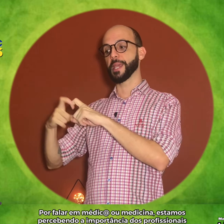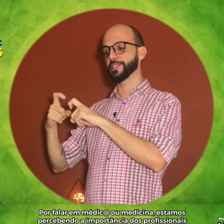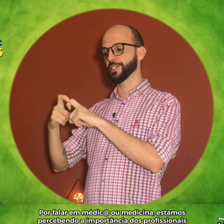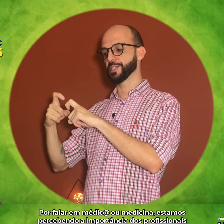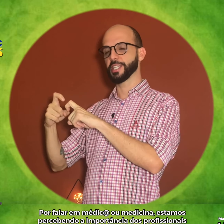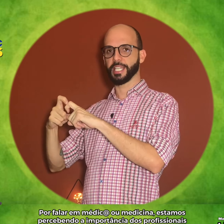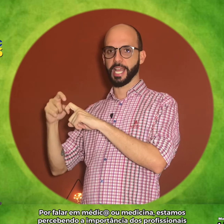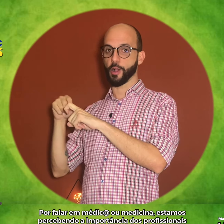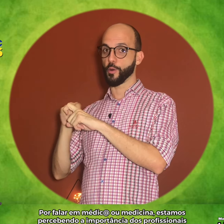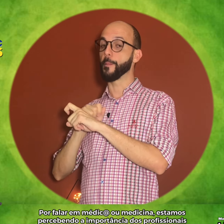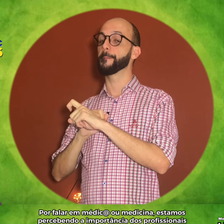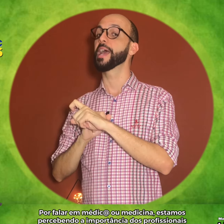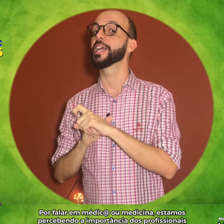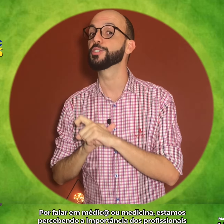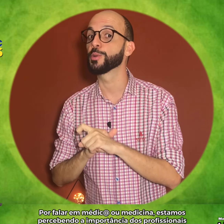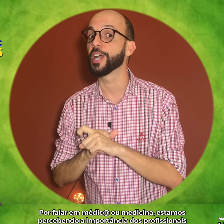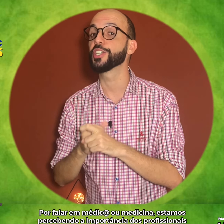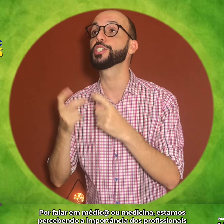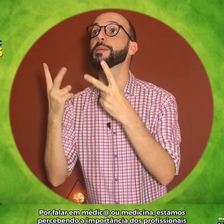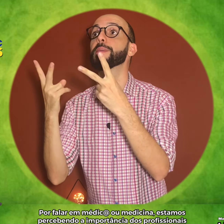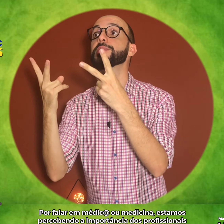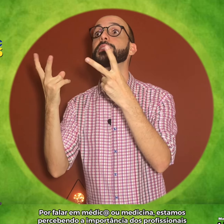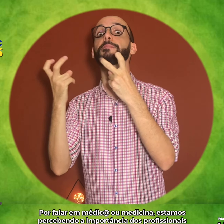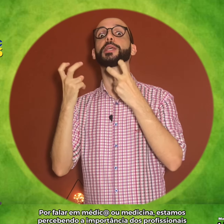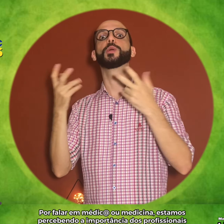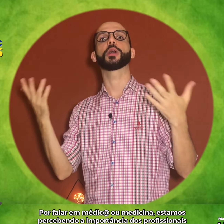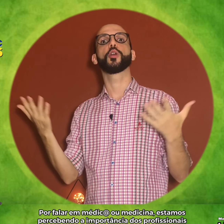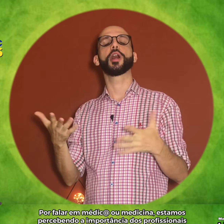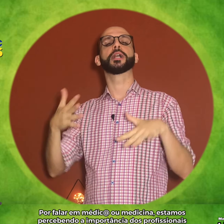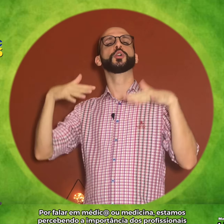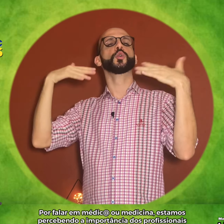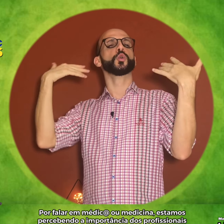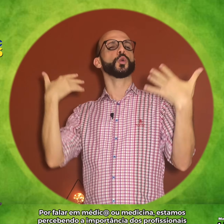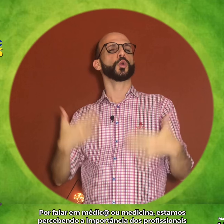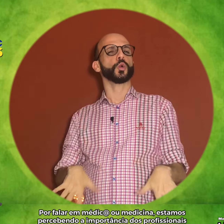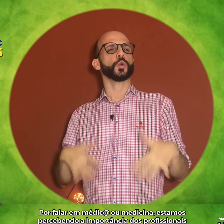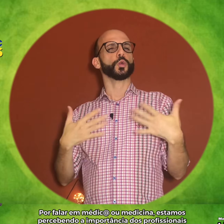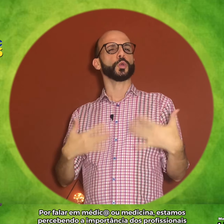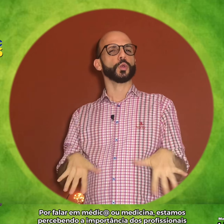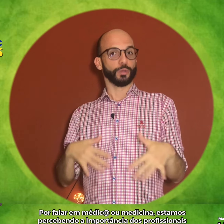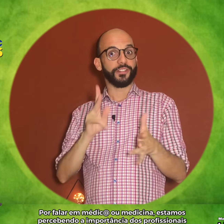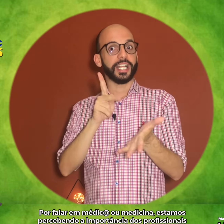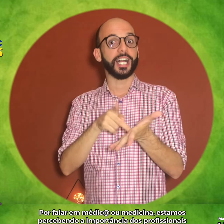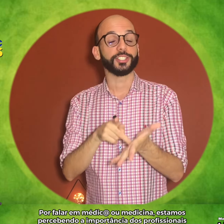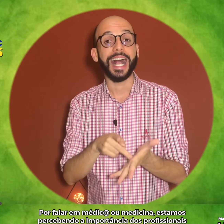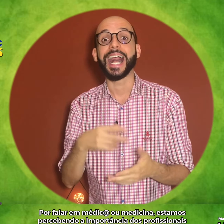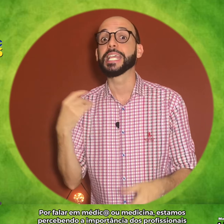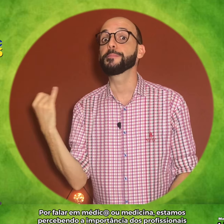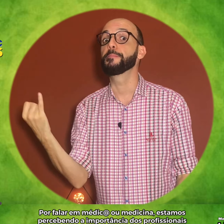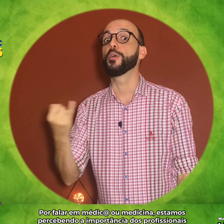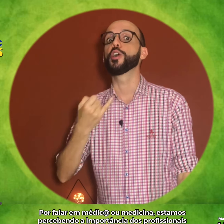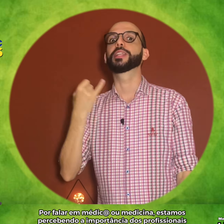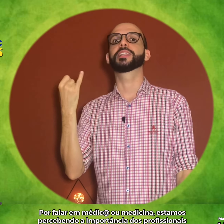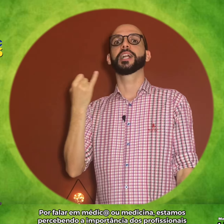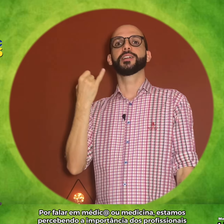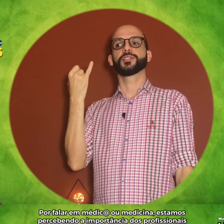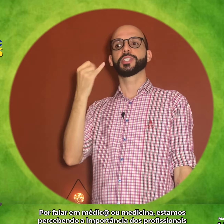medicina ou médico, a gente tem percebido agora, na verdade, a